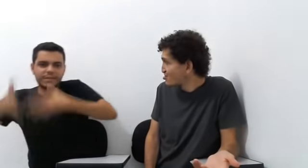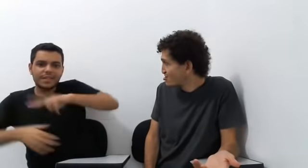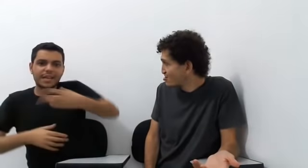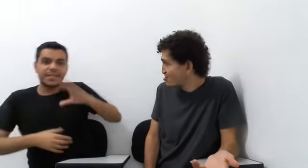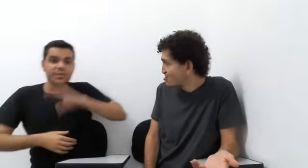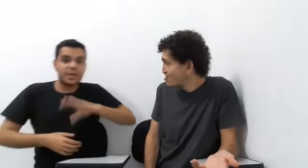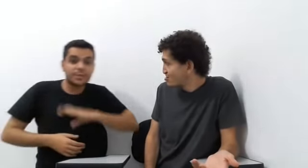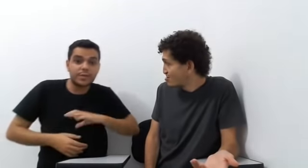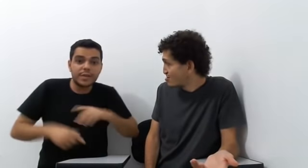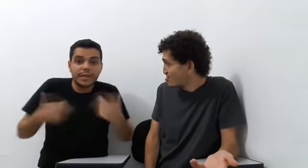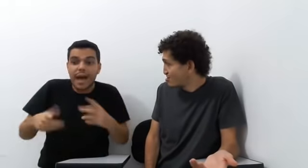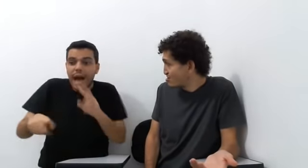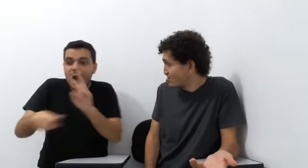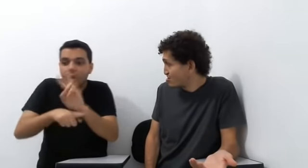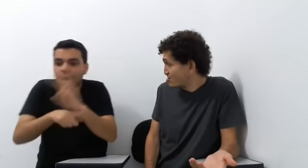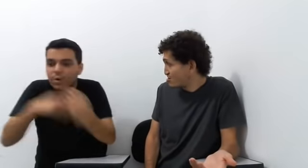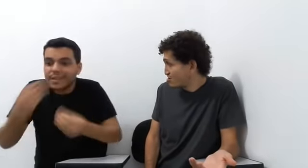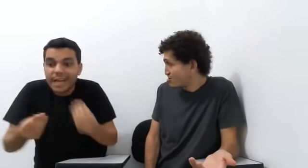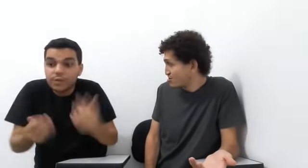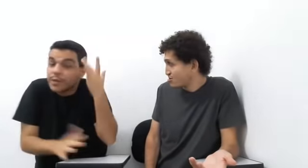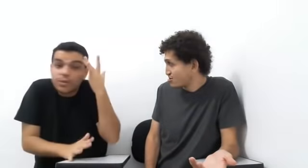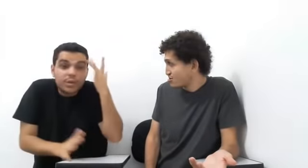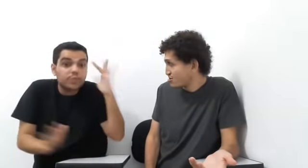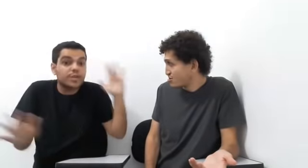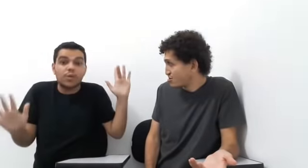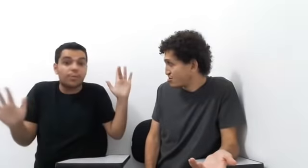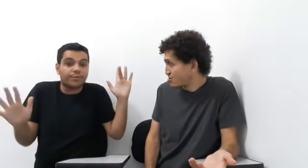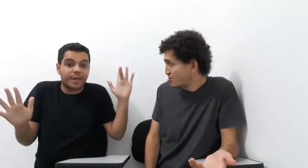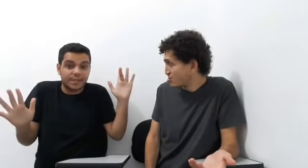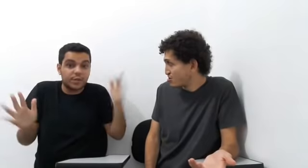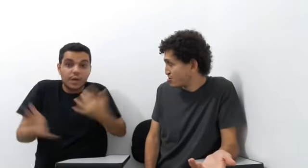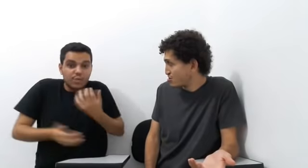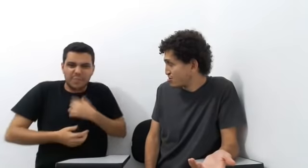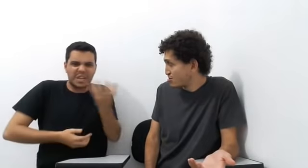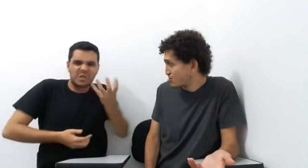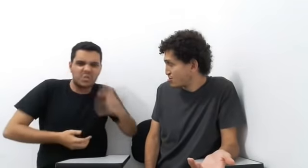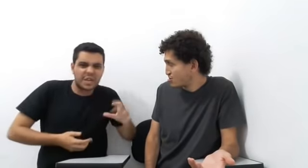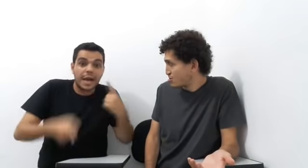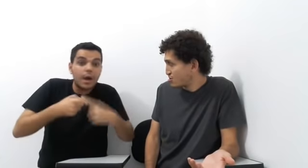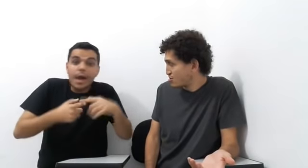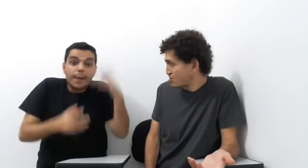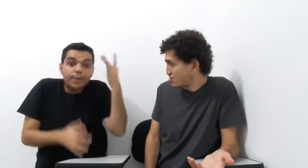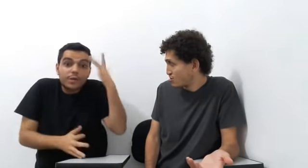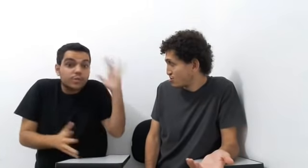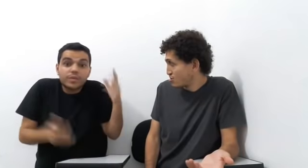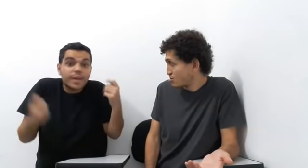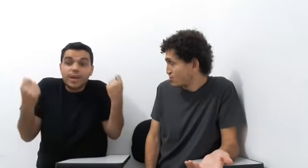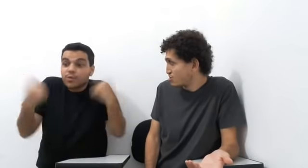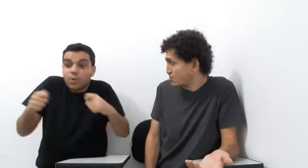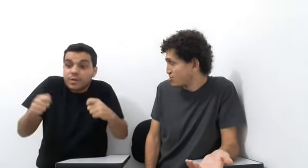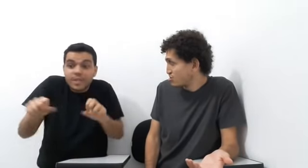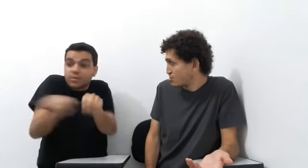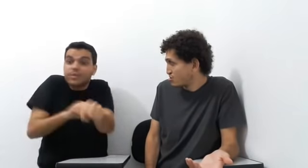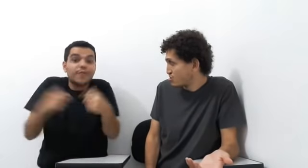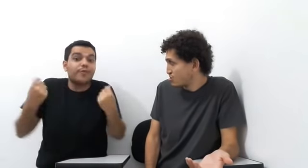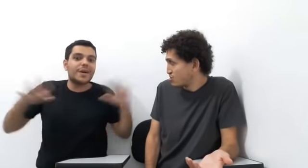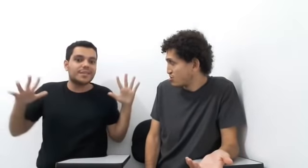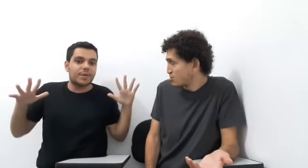sinais, a língua de sinais português. Agora, eu cuidar de uma pessoa, eu não sei como faz isso. Não é porque eu não quero, é porque eu não sei, eu não consigo, eu não tenho formação para